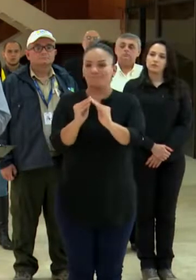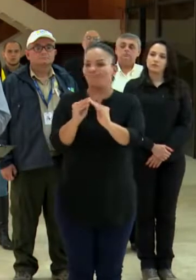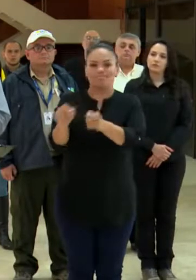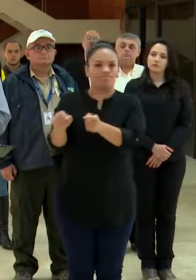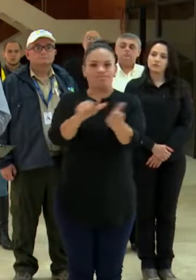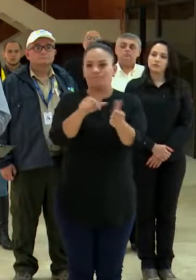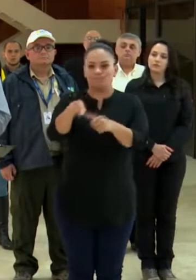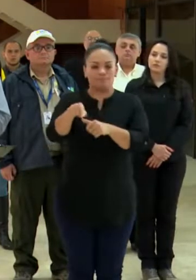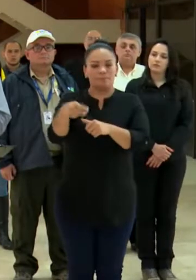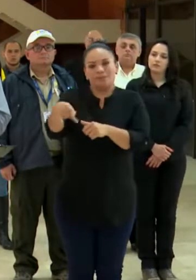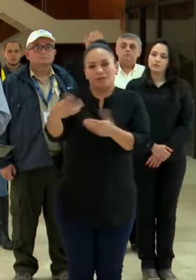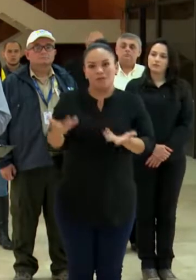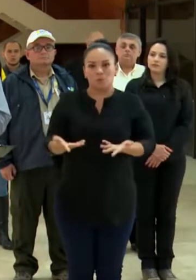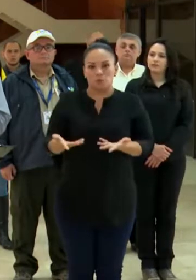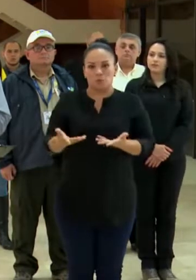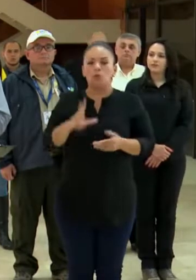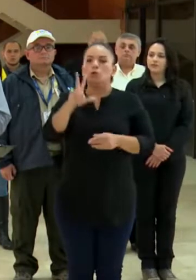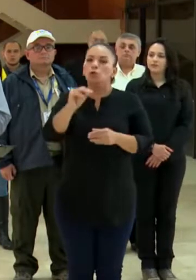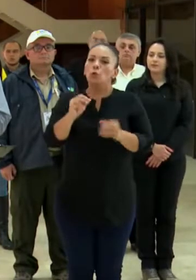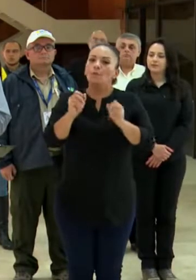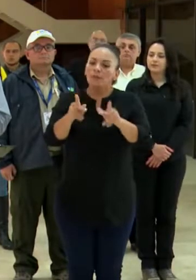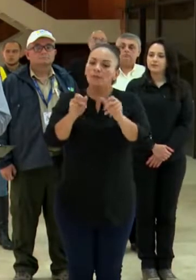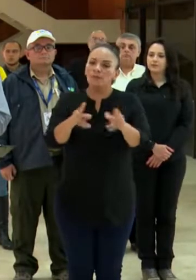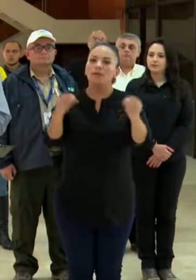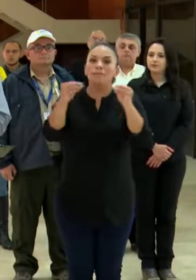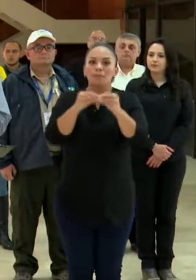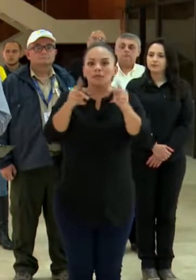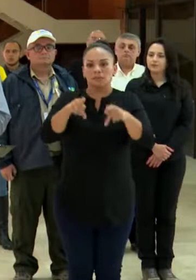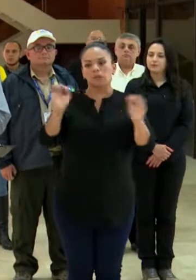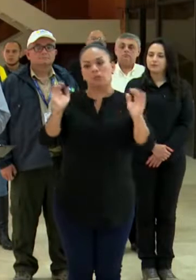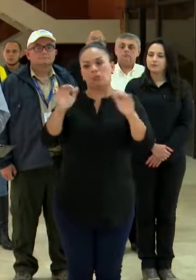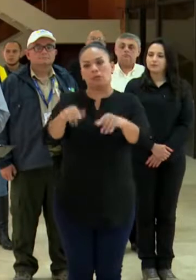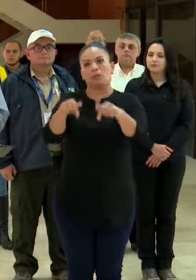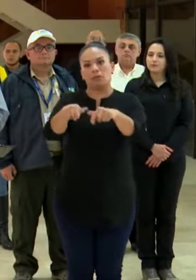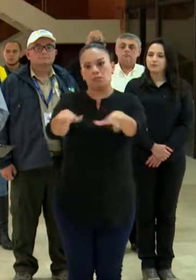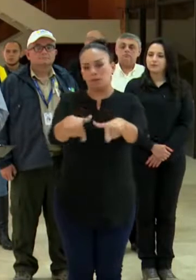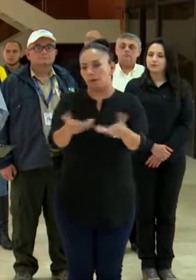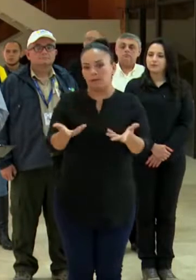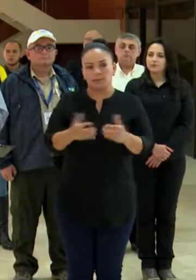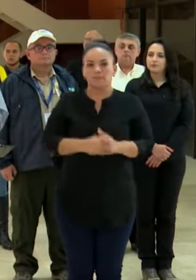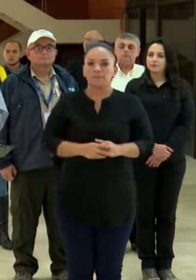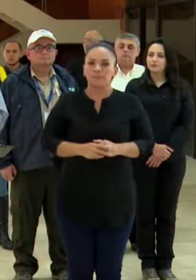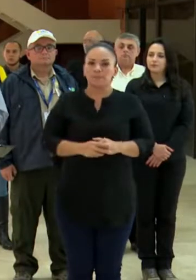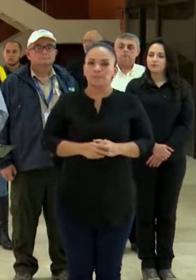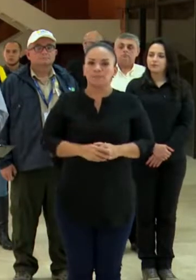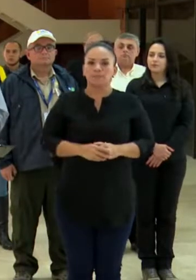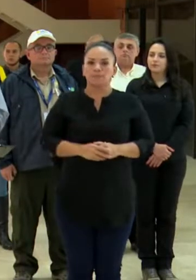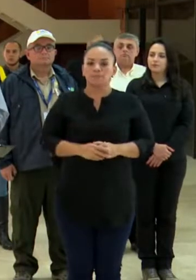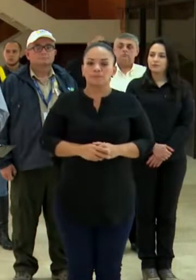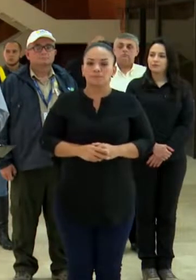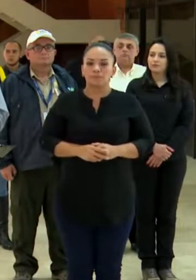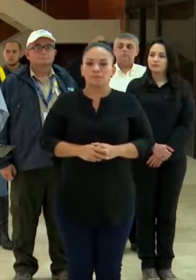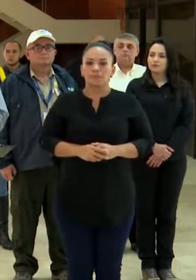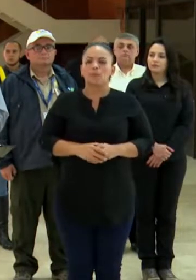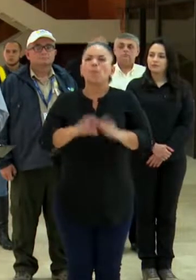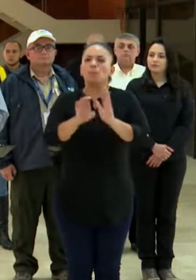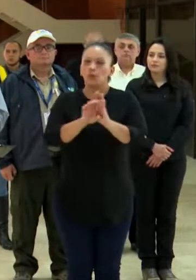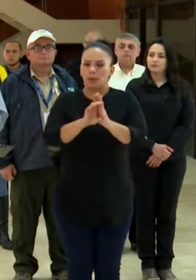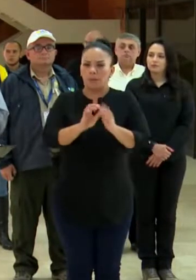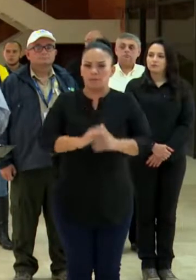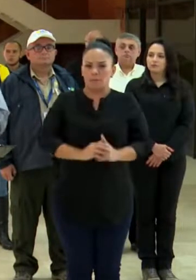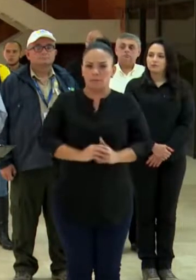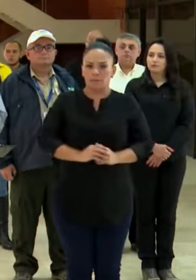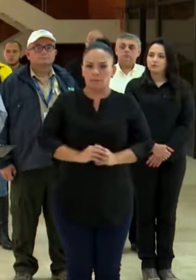asentamientos y no permitir que más gente llegue ahí. Por ejemplo, tenemos